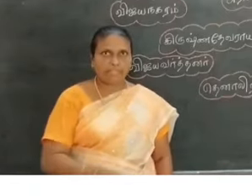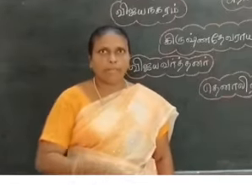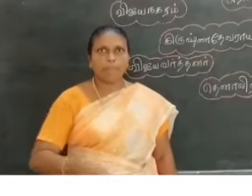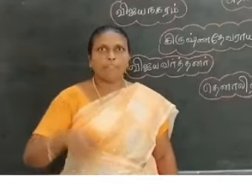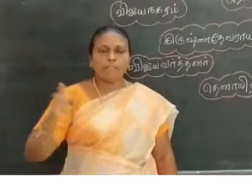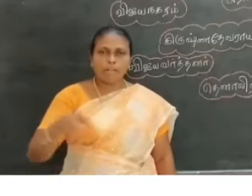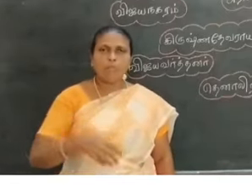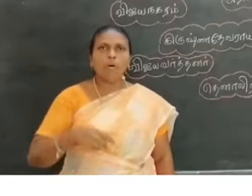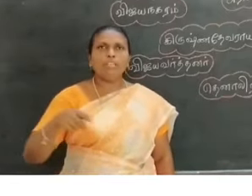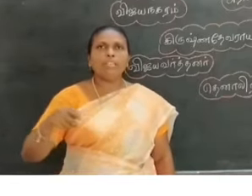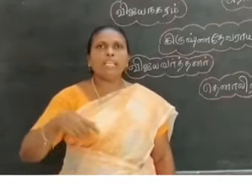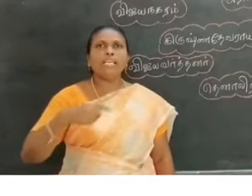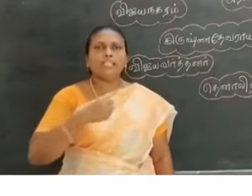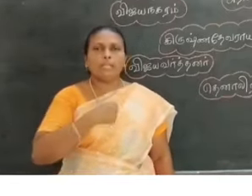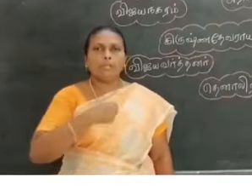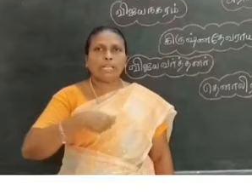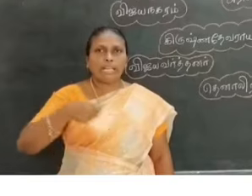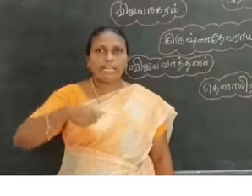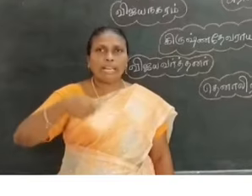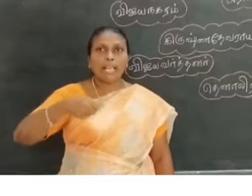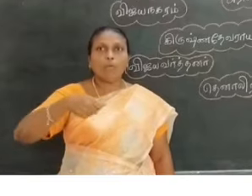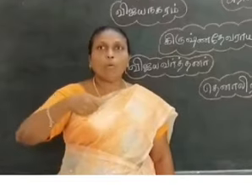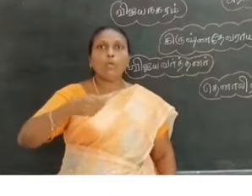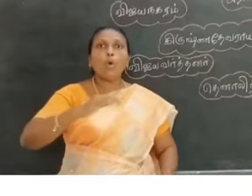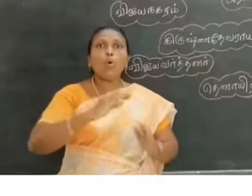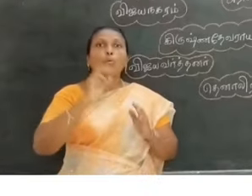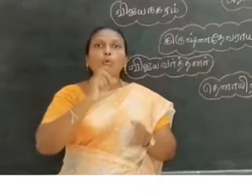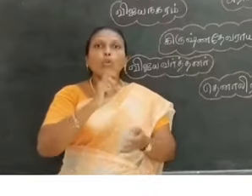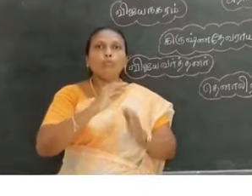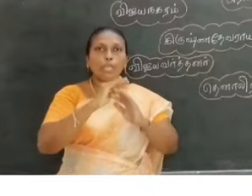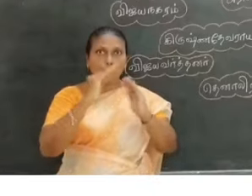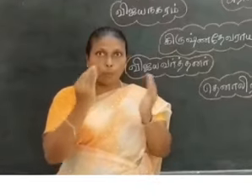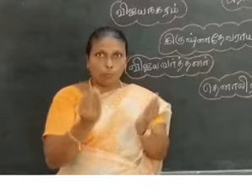வந்தாரு. வரும்பொழுது தன்னோட கையில ஒரு